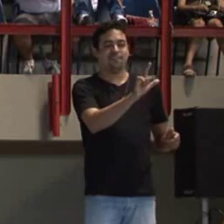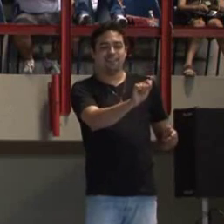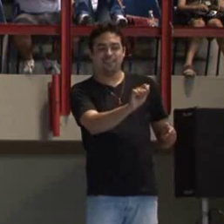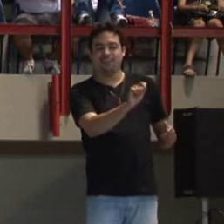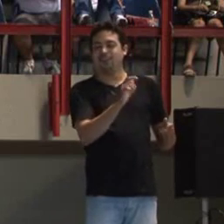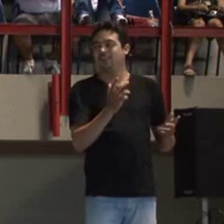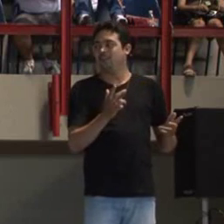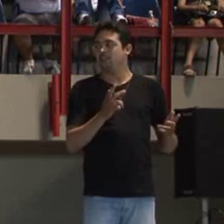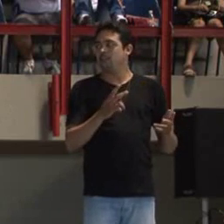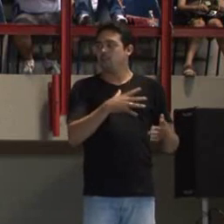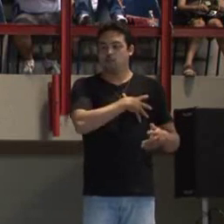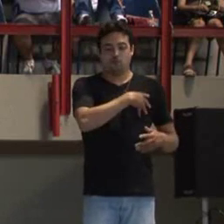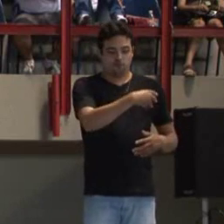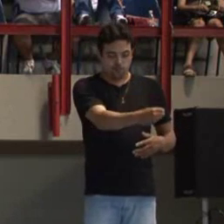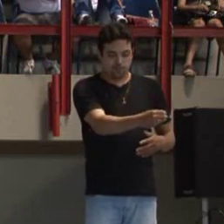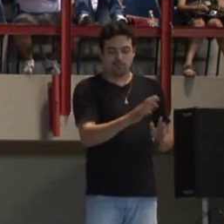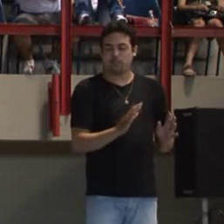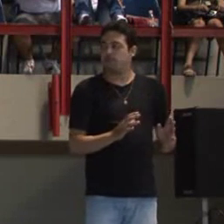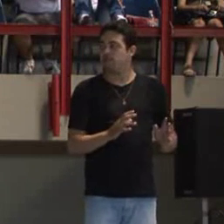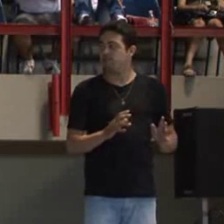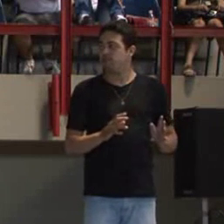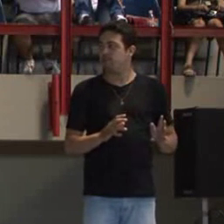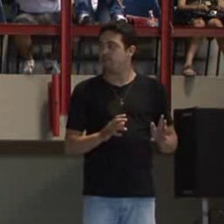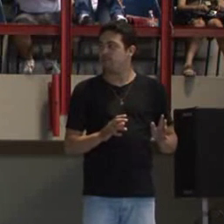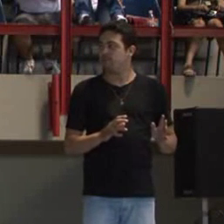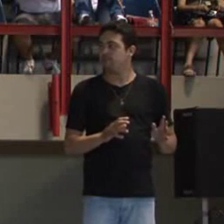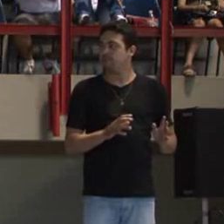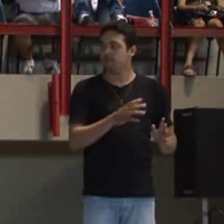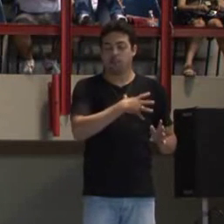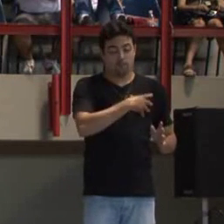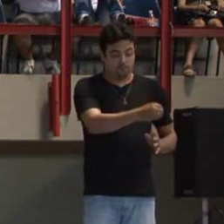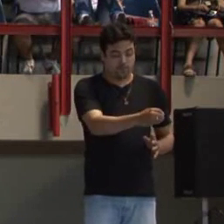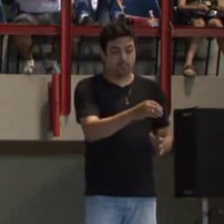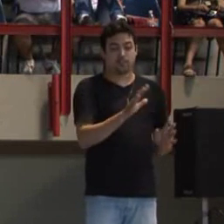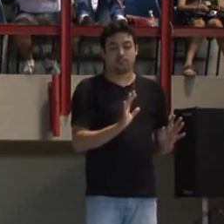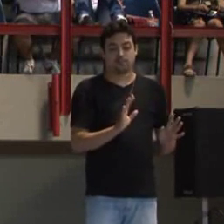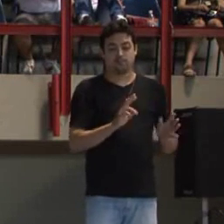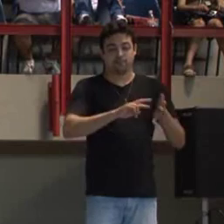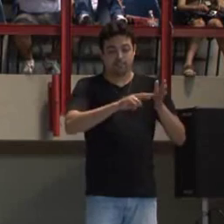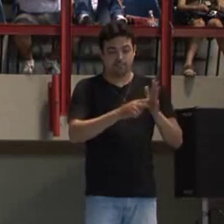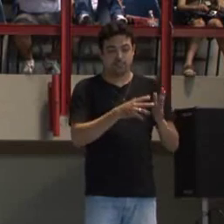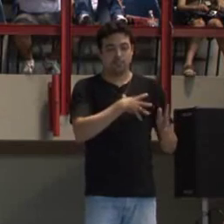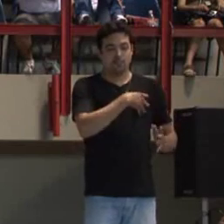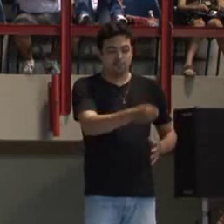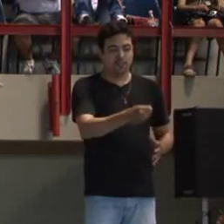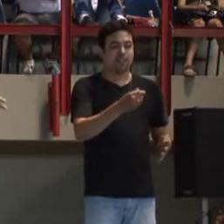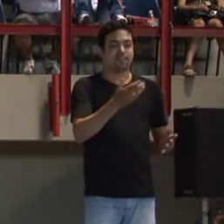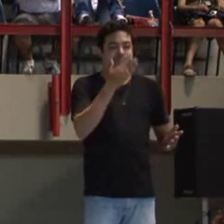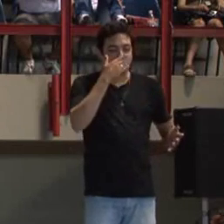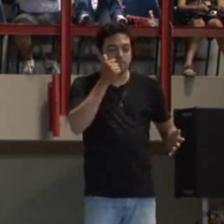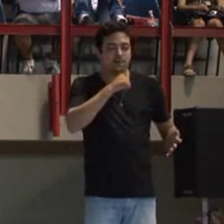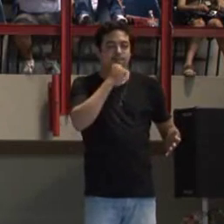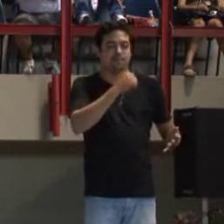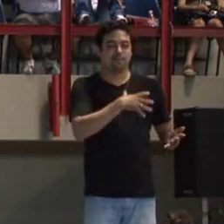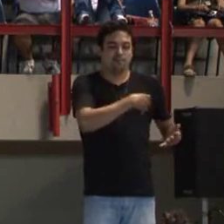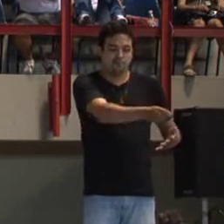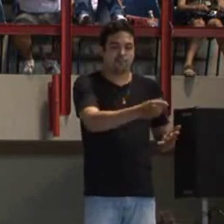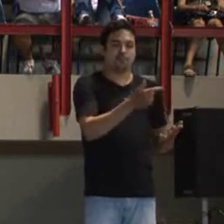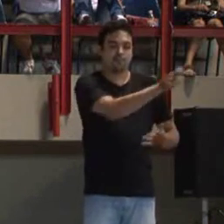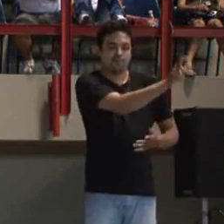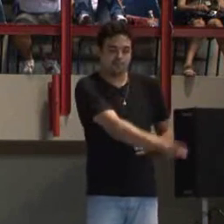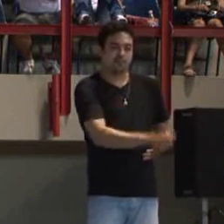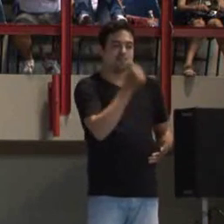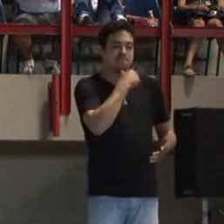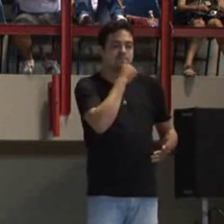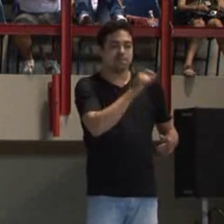quer dizer o quê? Filho. Não é o filho, não é o fela da mãe, ele é um filho da mãe. Ele pode ser filho de quem? Tem